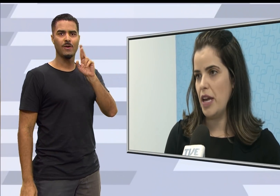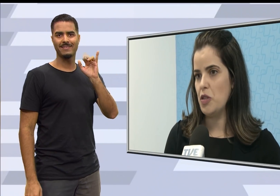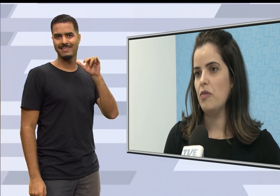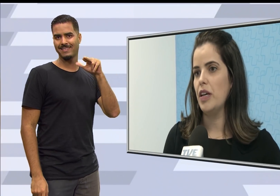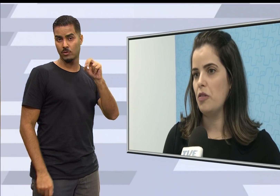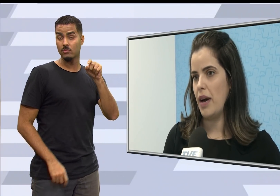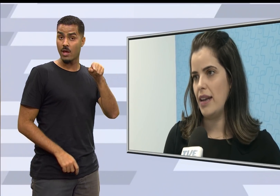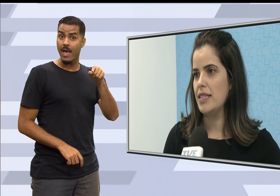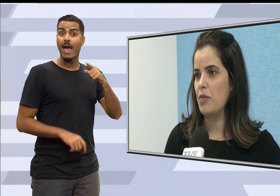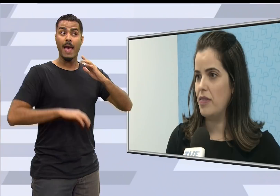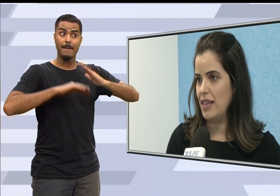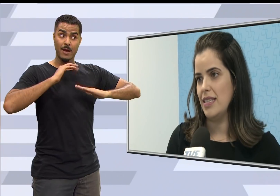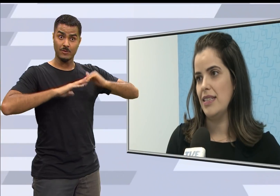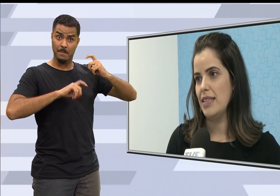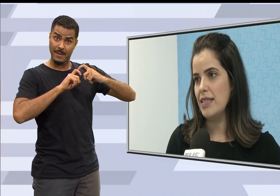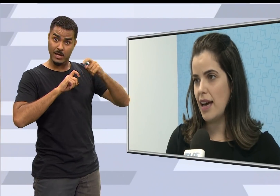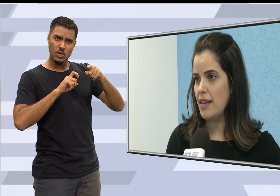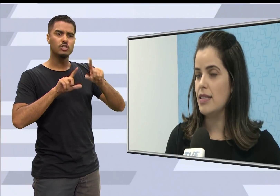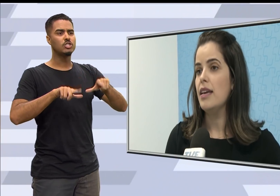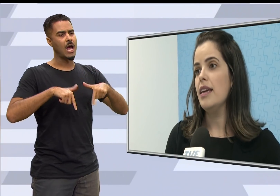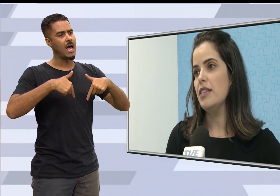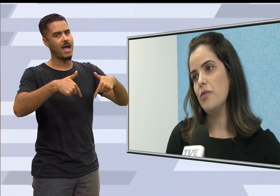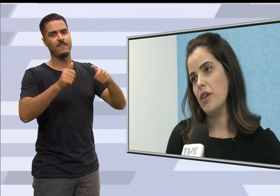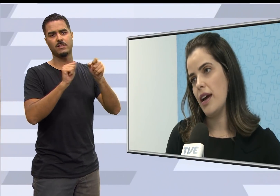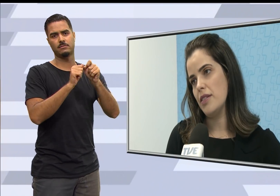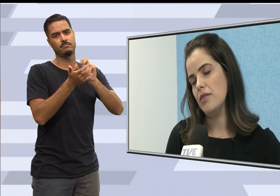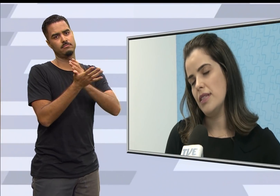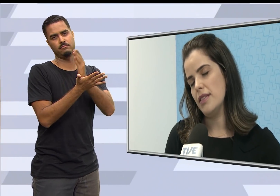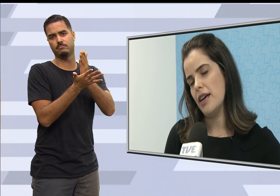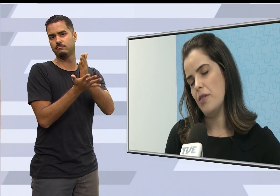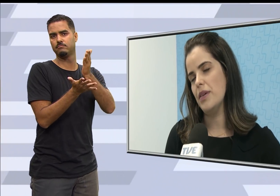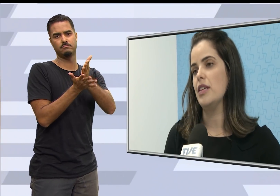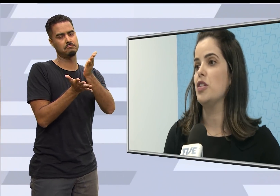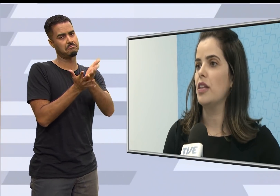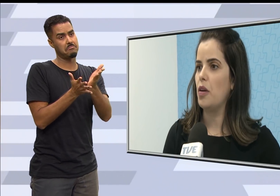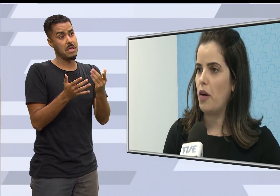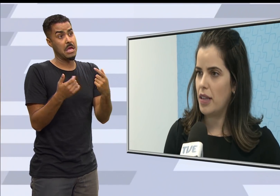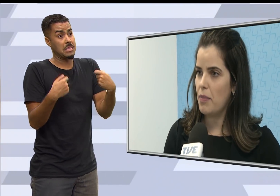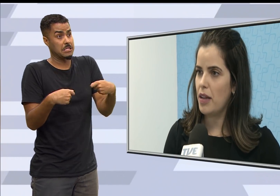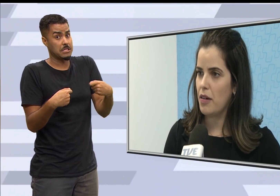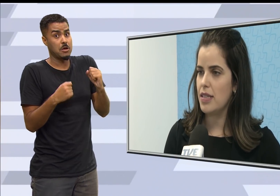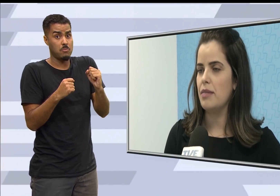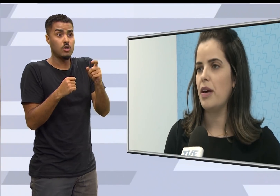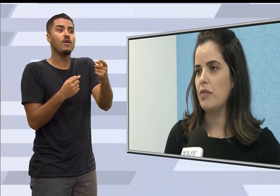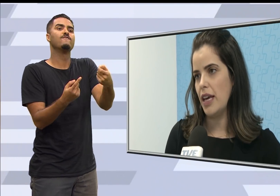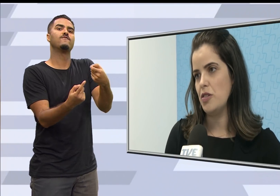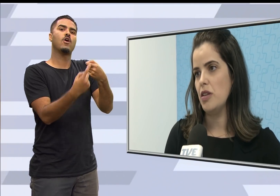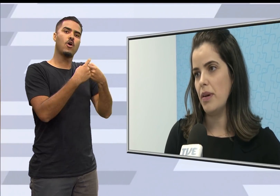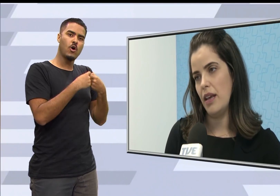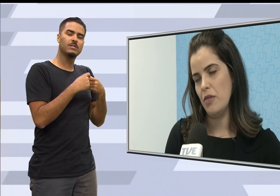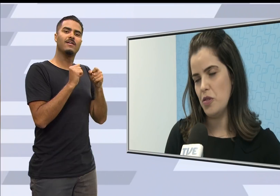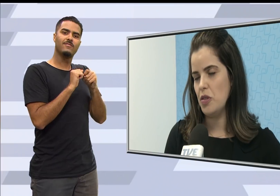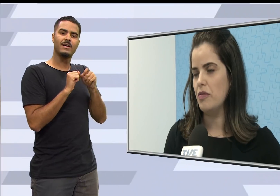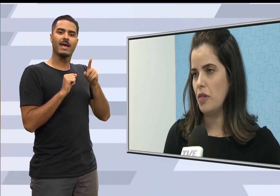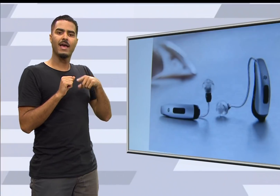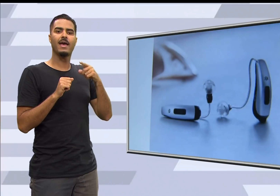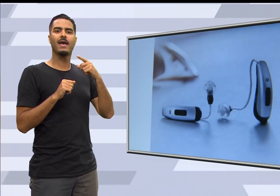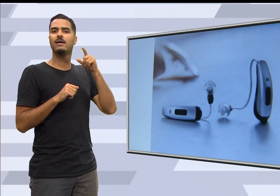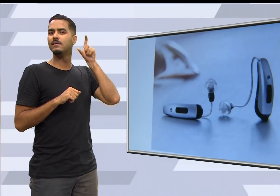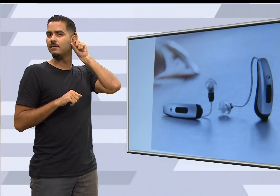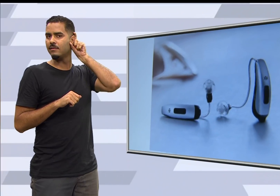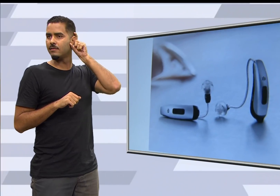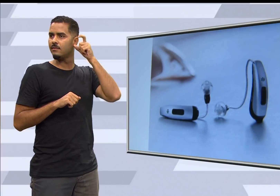esse médico vai tomar as providências necessárias e, se for caso necessário, o paciente retorna para nós para o teste de aparelho auditivo.